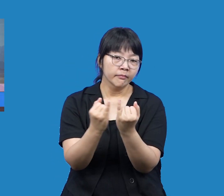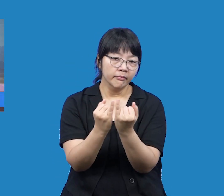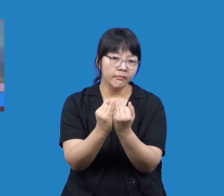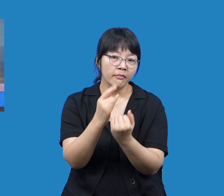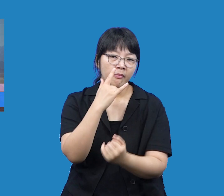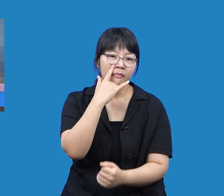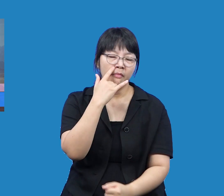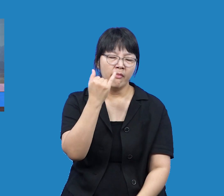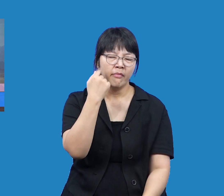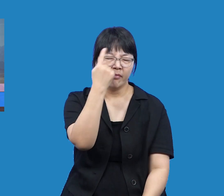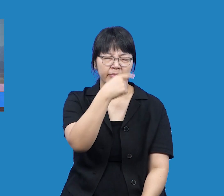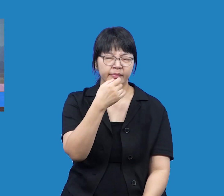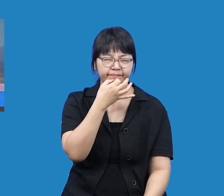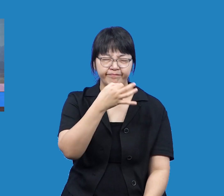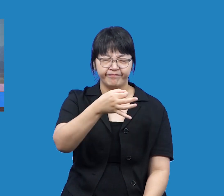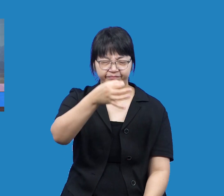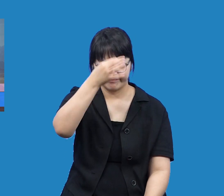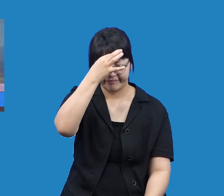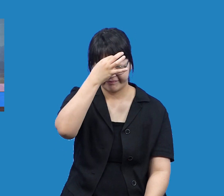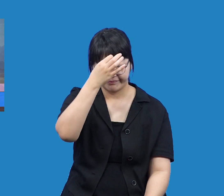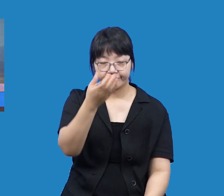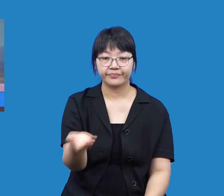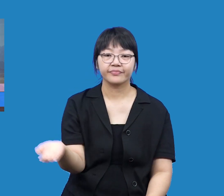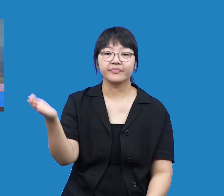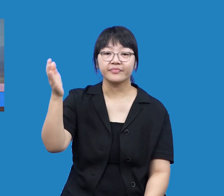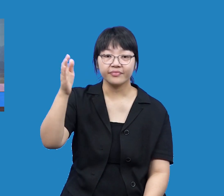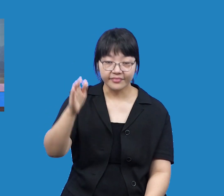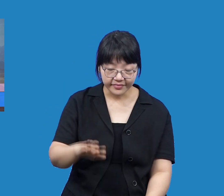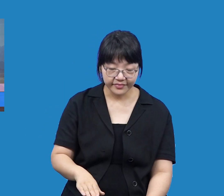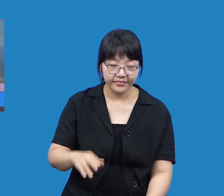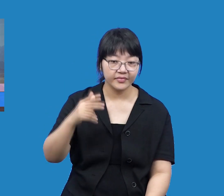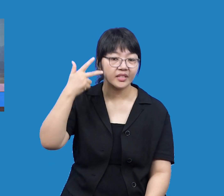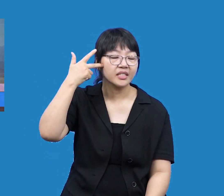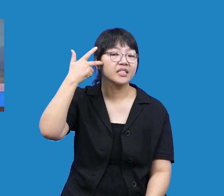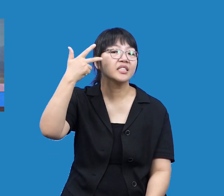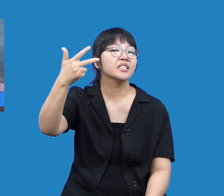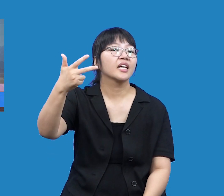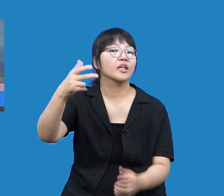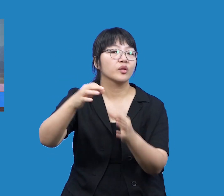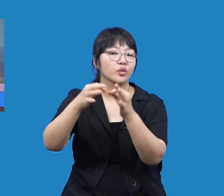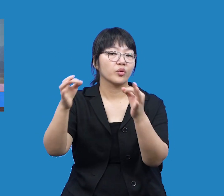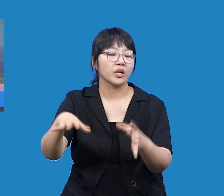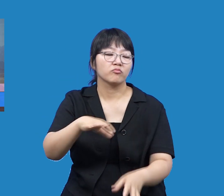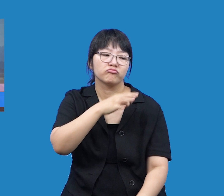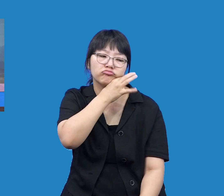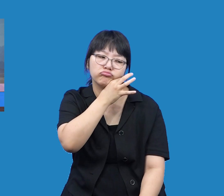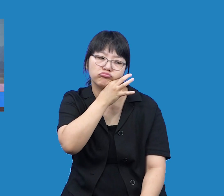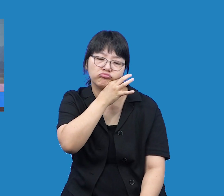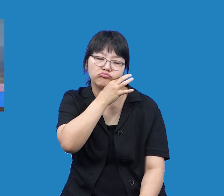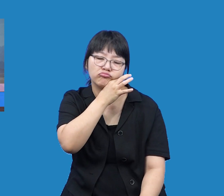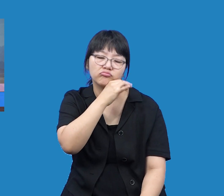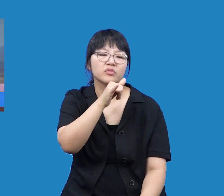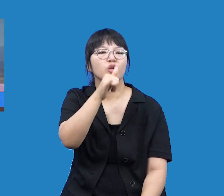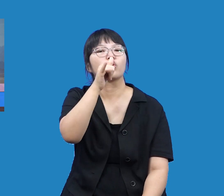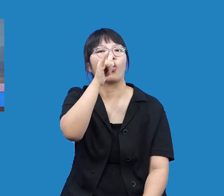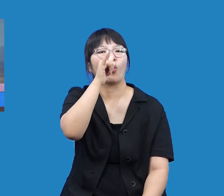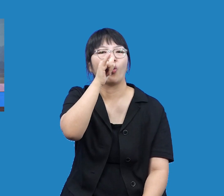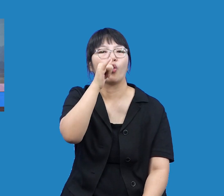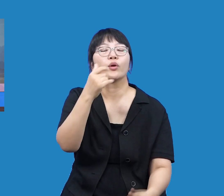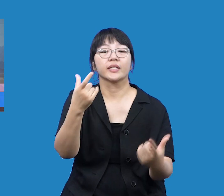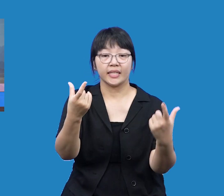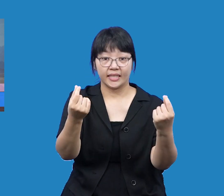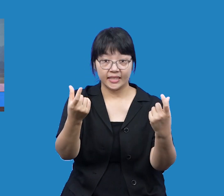아버지가 그의 얼굴에 침을 뱉었을지라도 그가 이레 동안 부끄러워하지 아니하겠느냐?